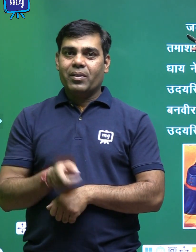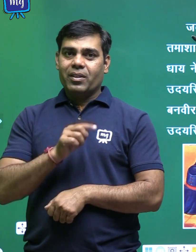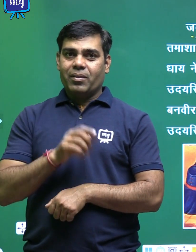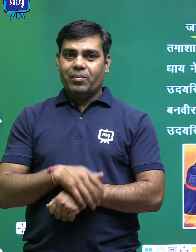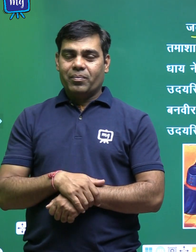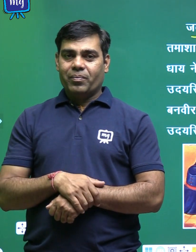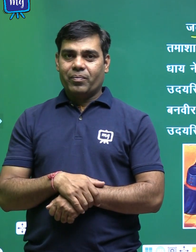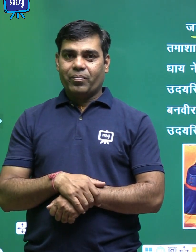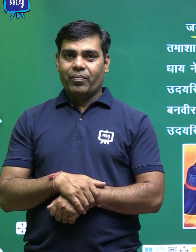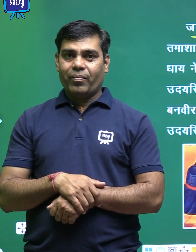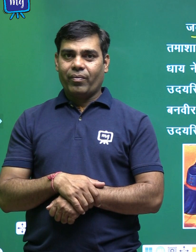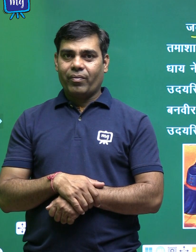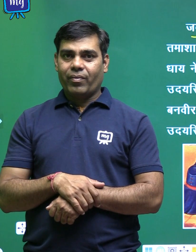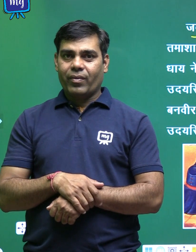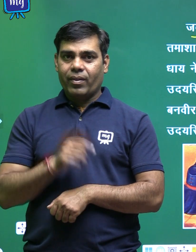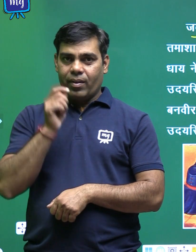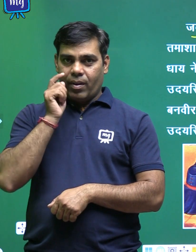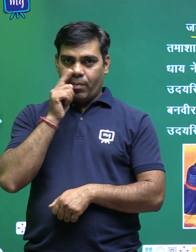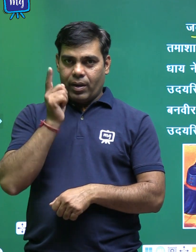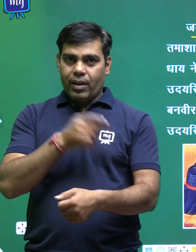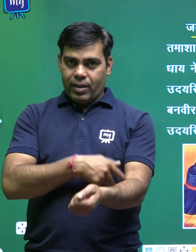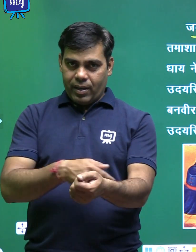जब पन्नाधाय का बेटा